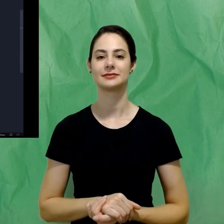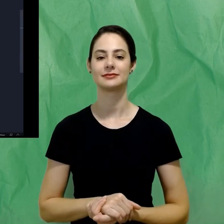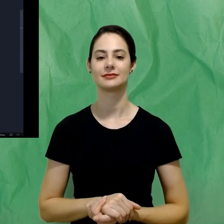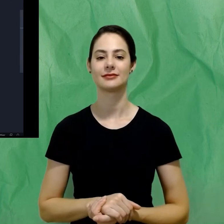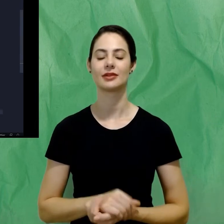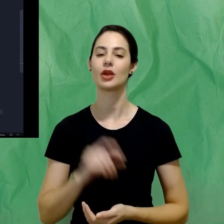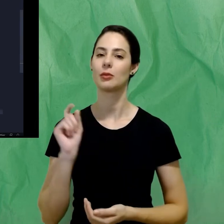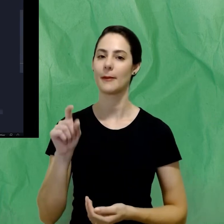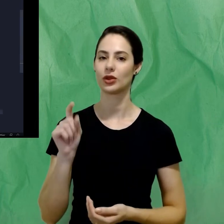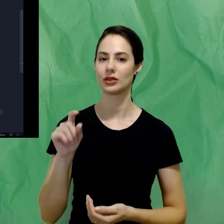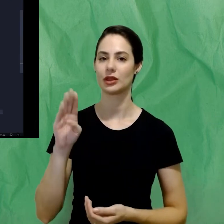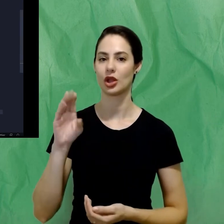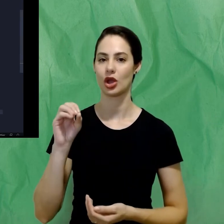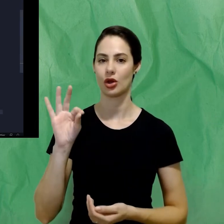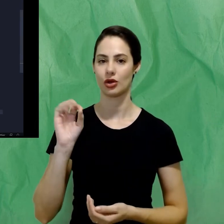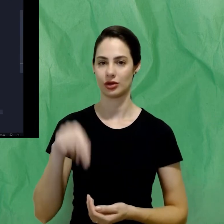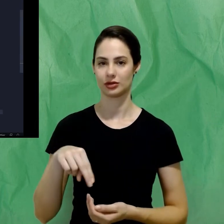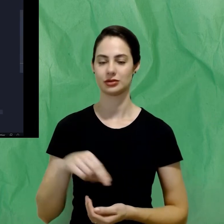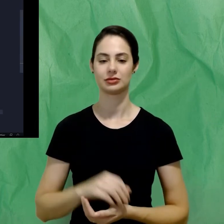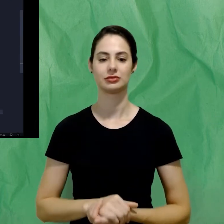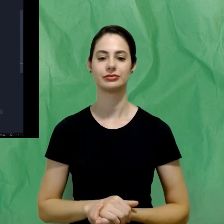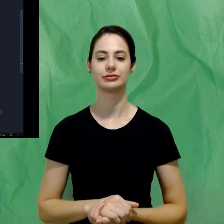é o botão, né? Vou criar aqui